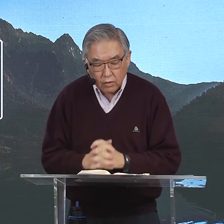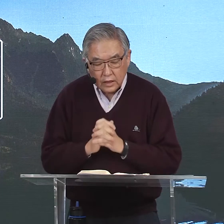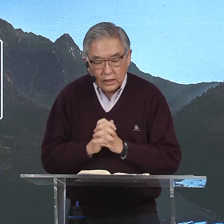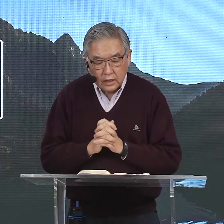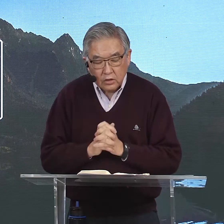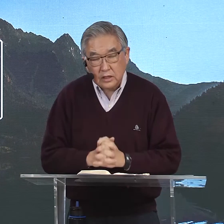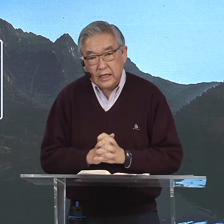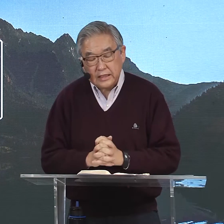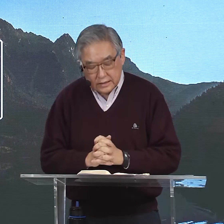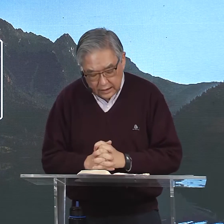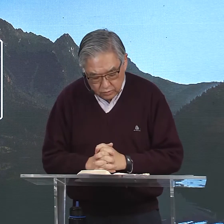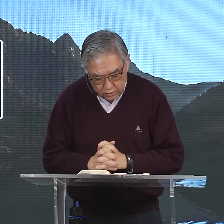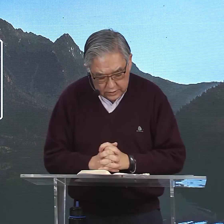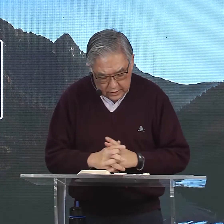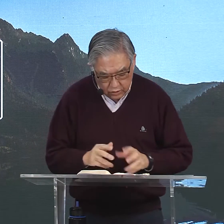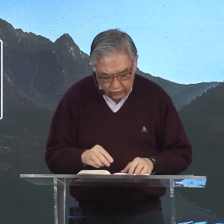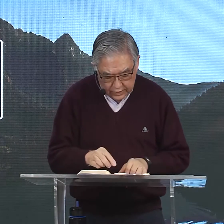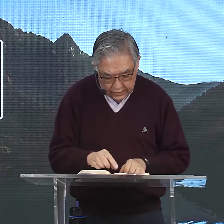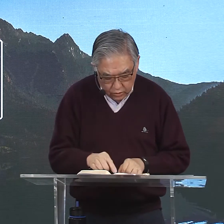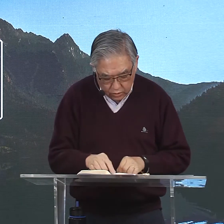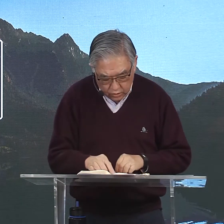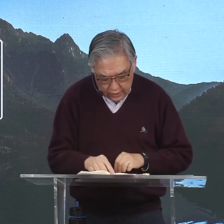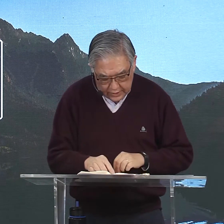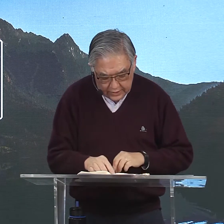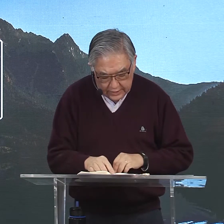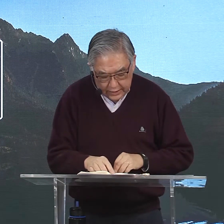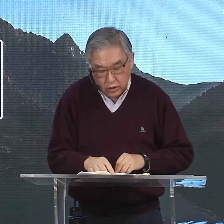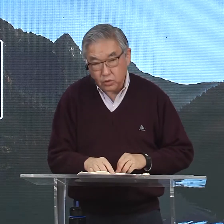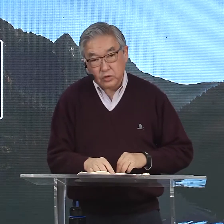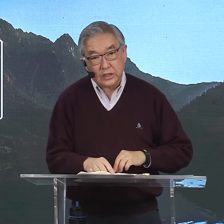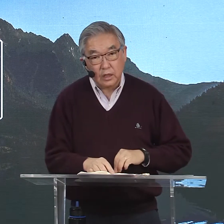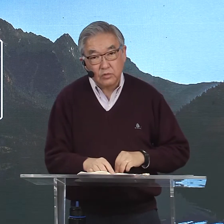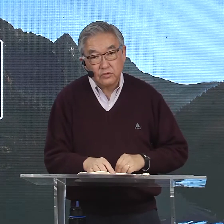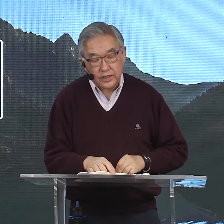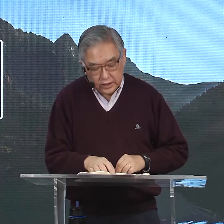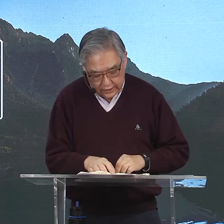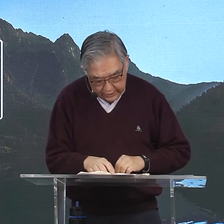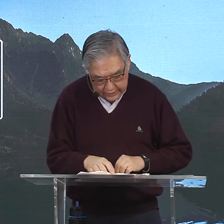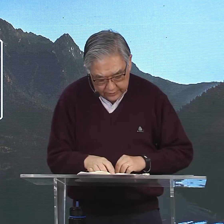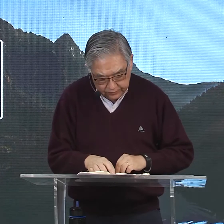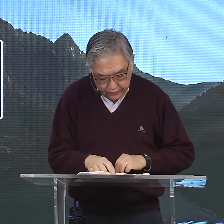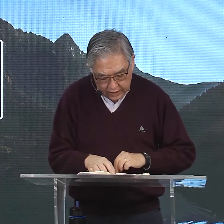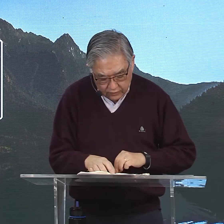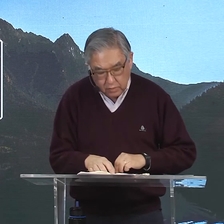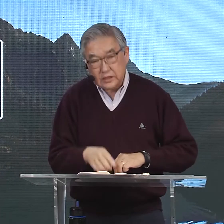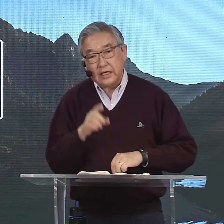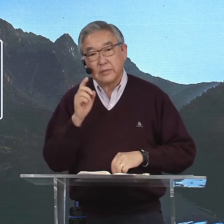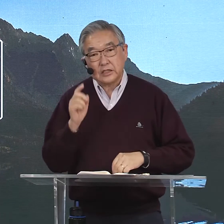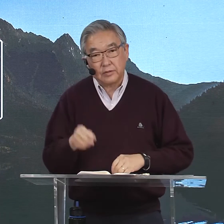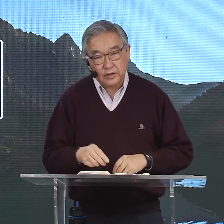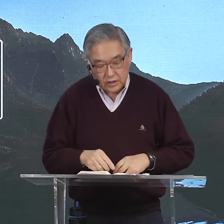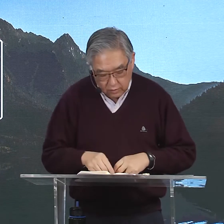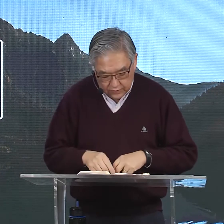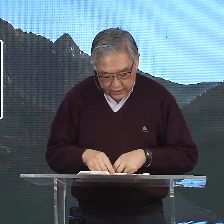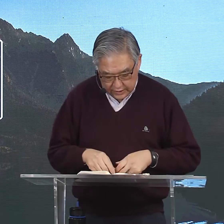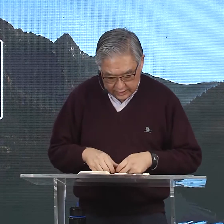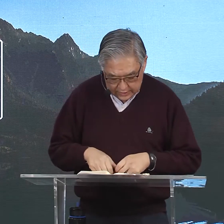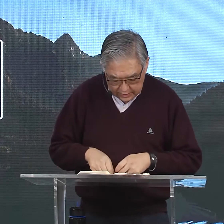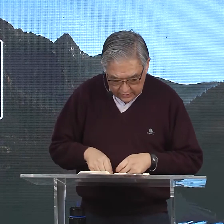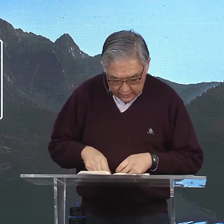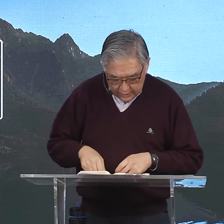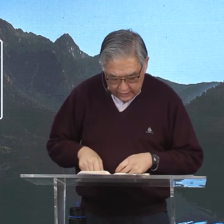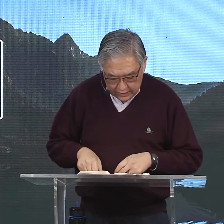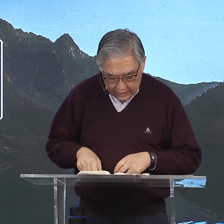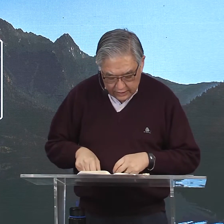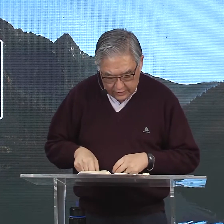bom nós ainda estamos dando versículo 5 do salmo 23 então vamos ler mais uma vez só um